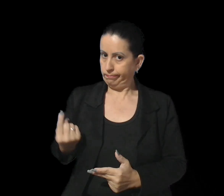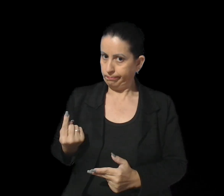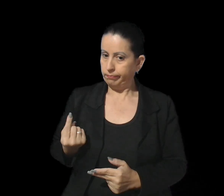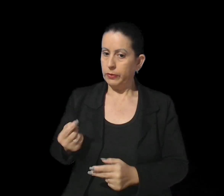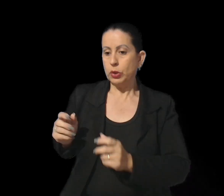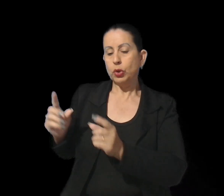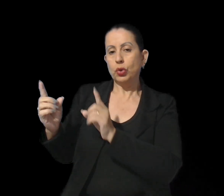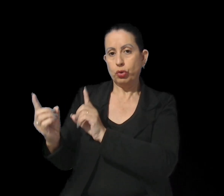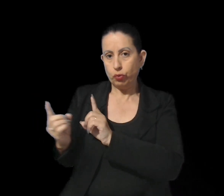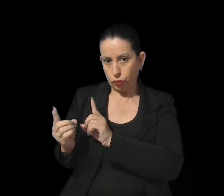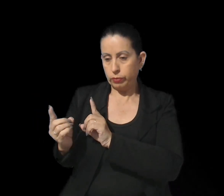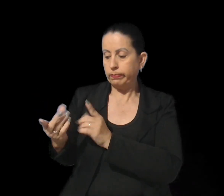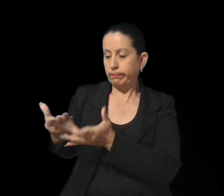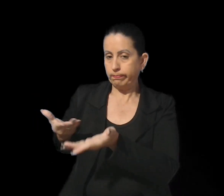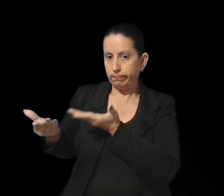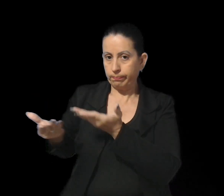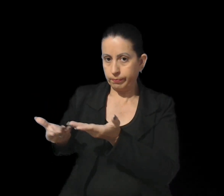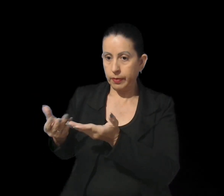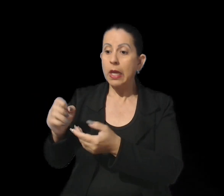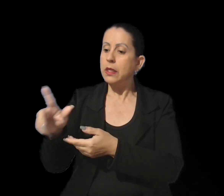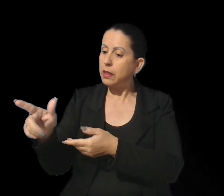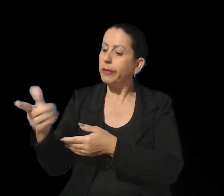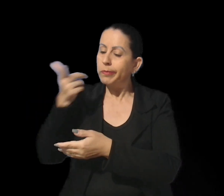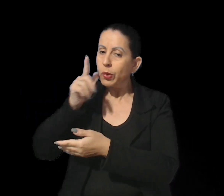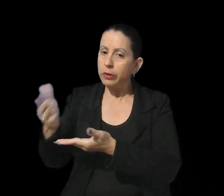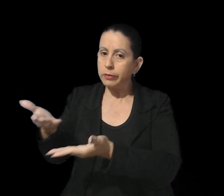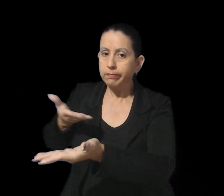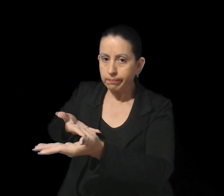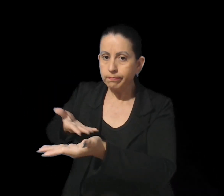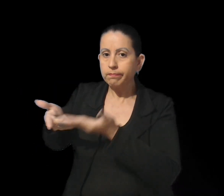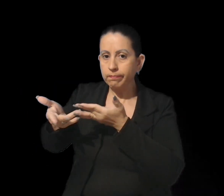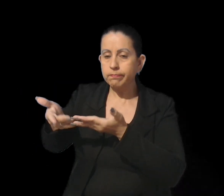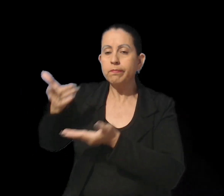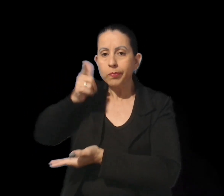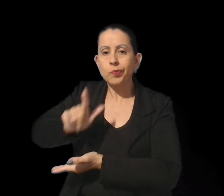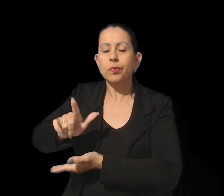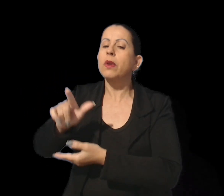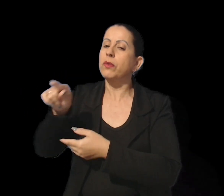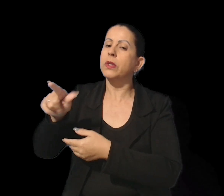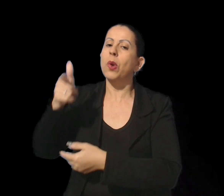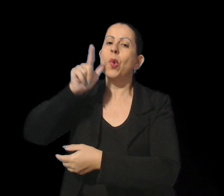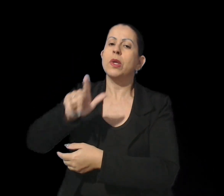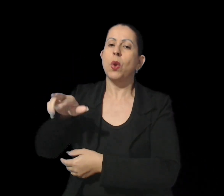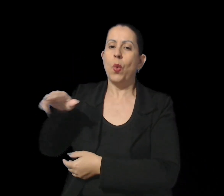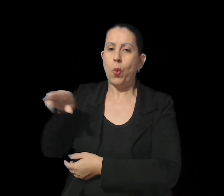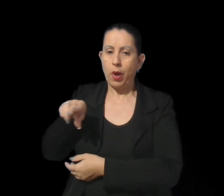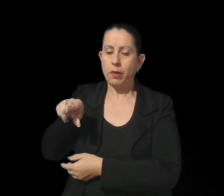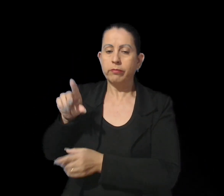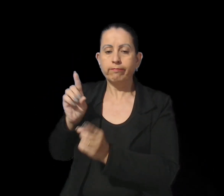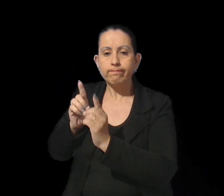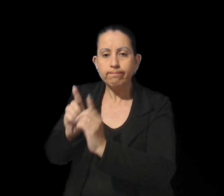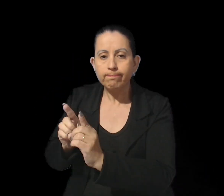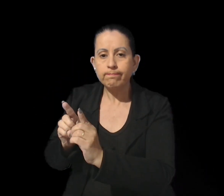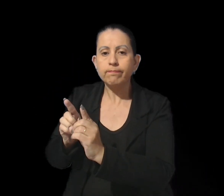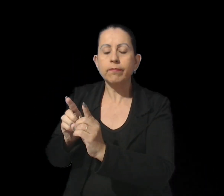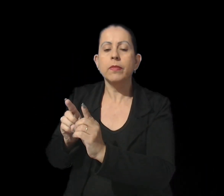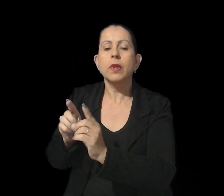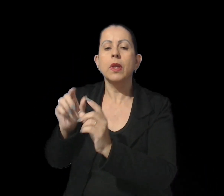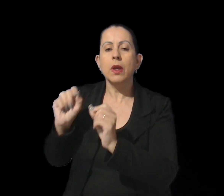ele. Se vos atender, ganhastes o vosso irmão. Então, aproximando-se dele, disse-lhe